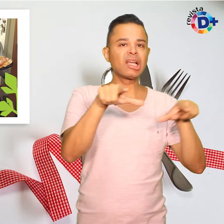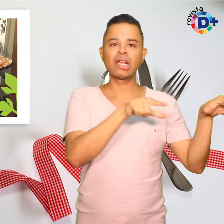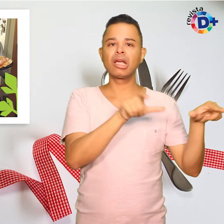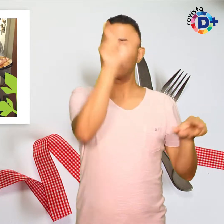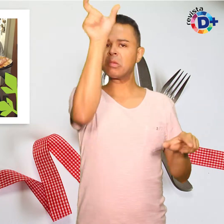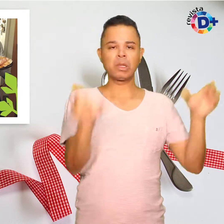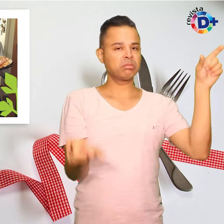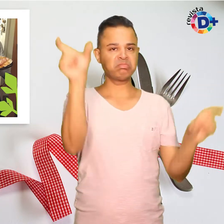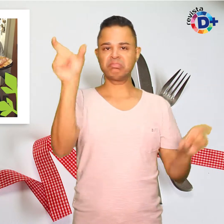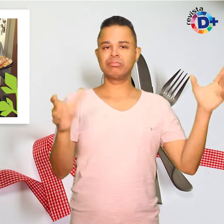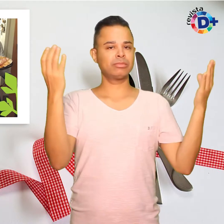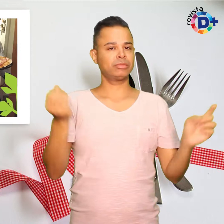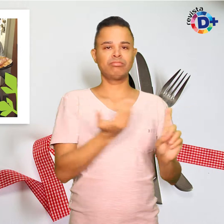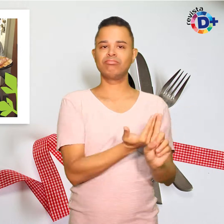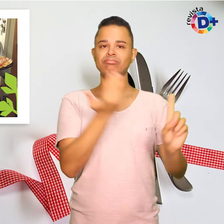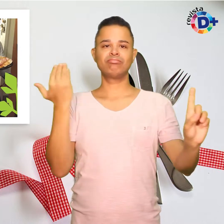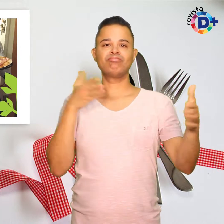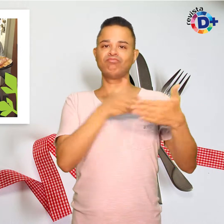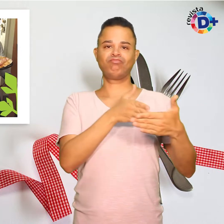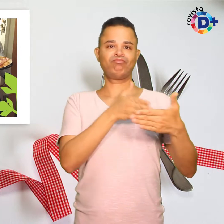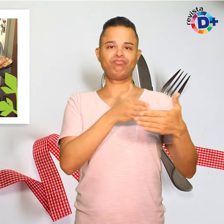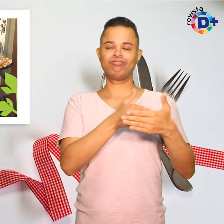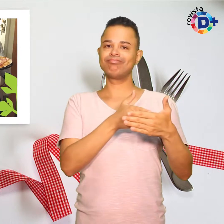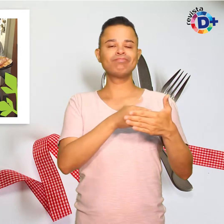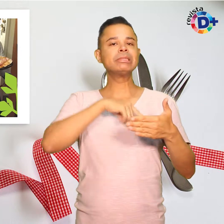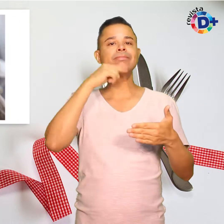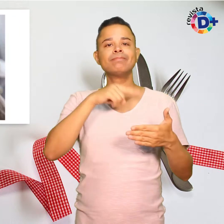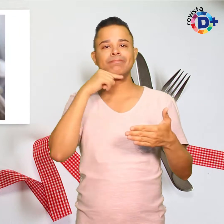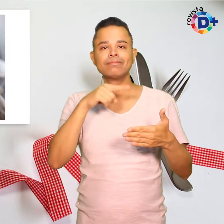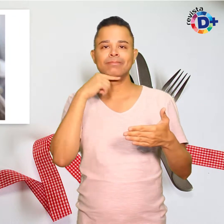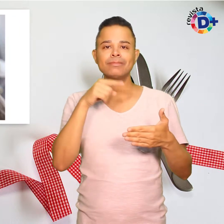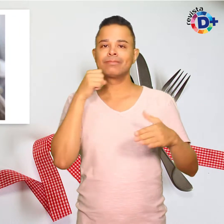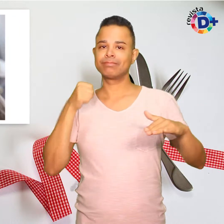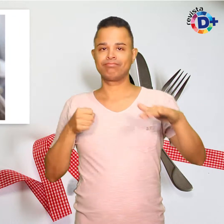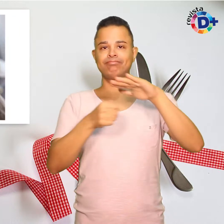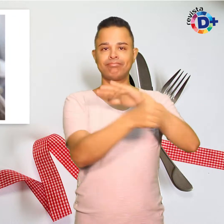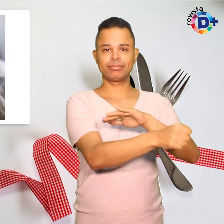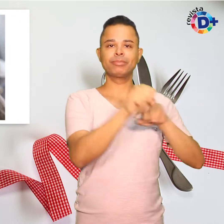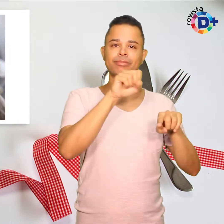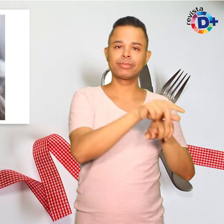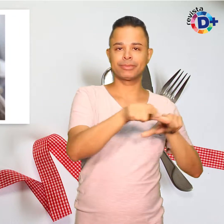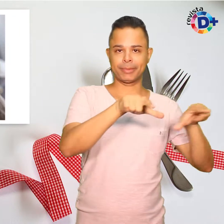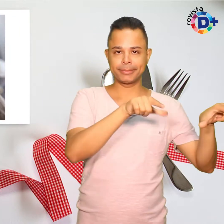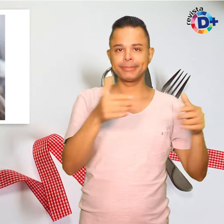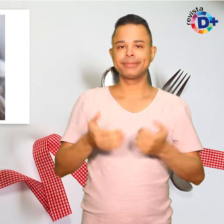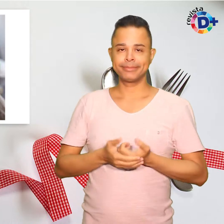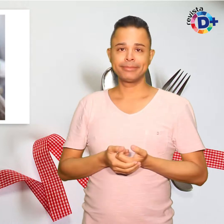presentes na sociedade não conseguiram alcançar o objetivo dessa forma alternativa